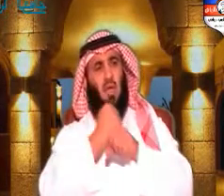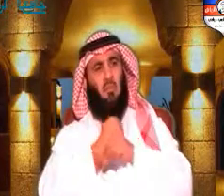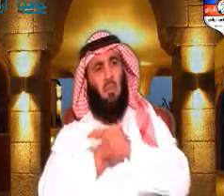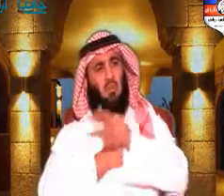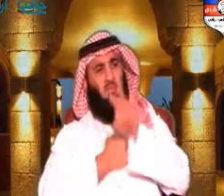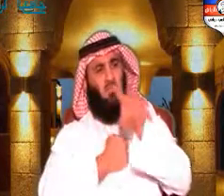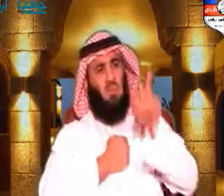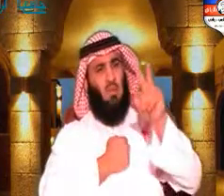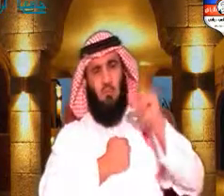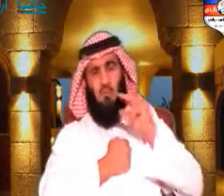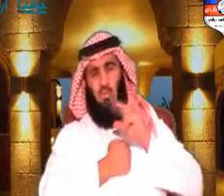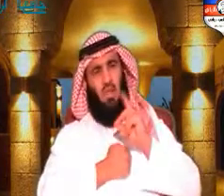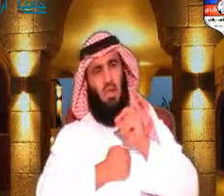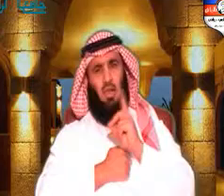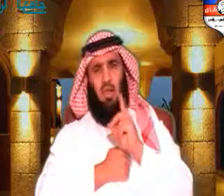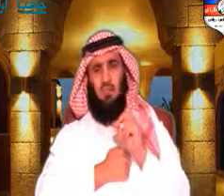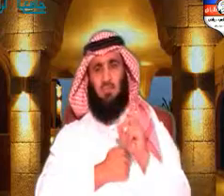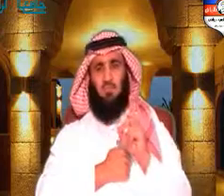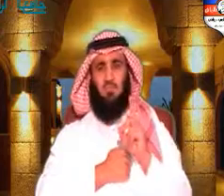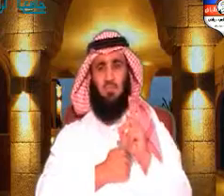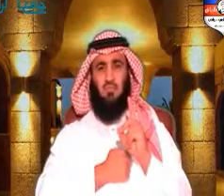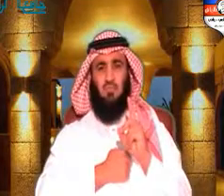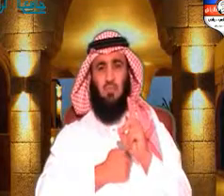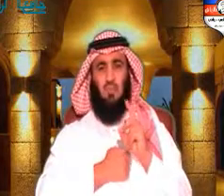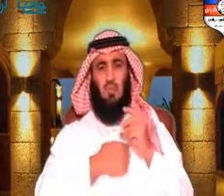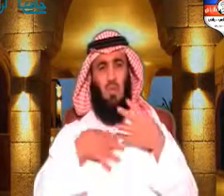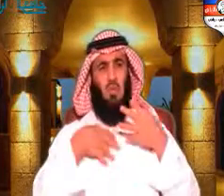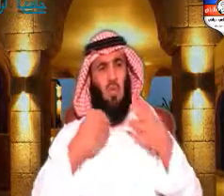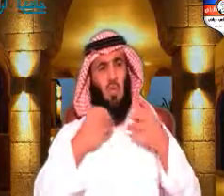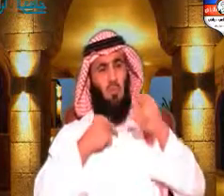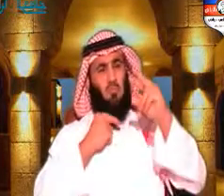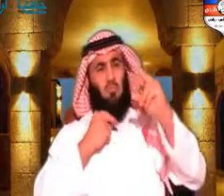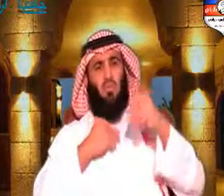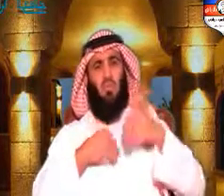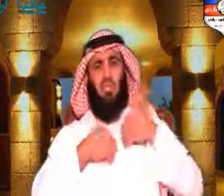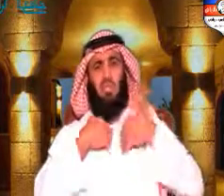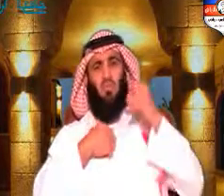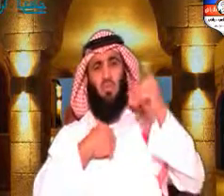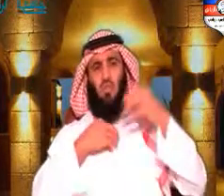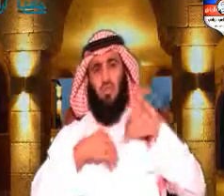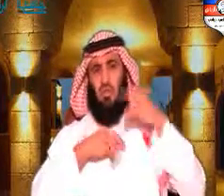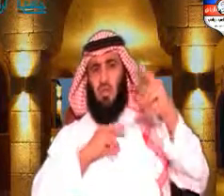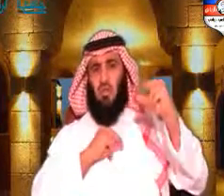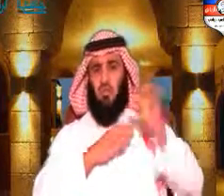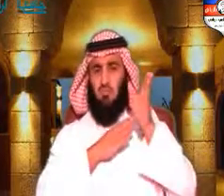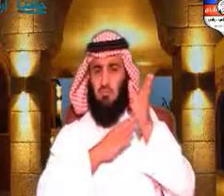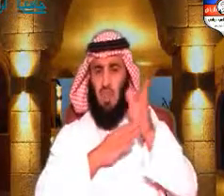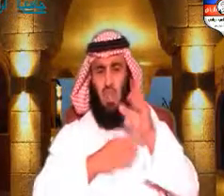التباغي في المظاهر واتباع الهوى والشهوات والانسياق وراء